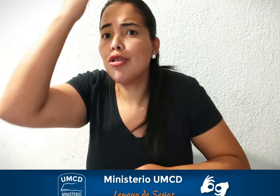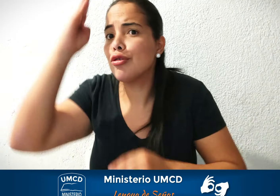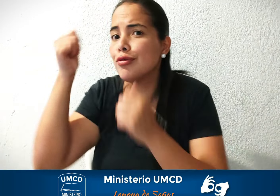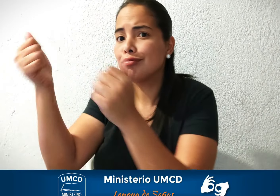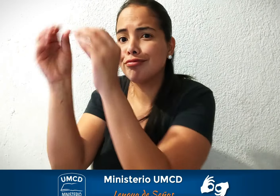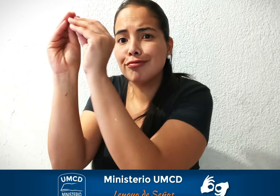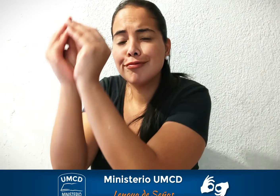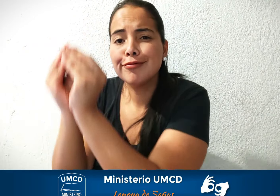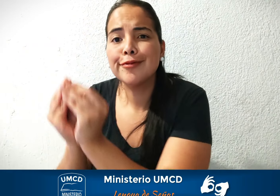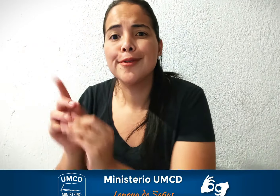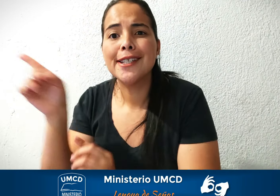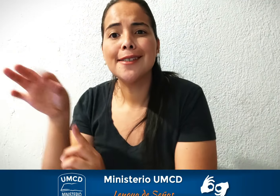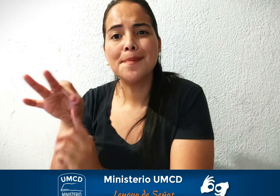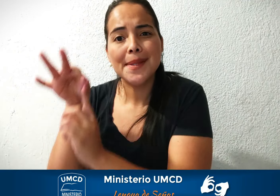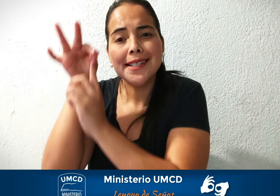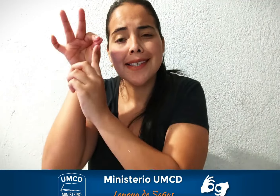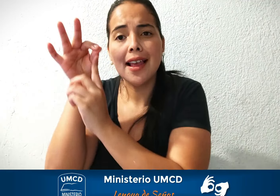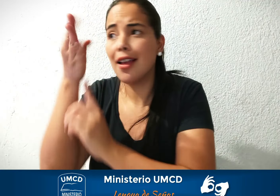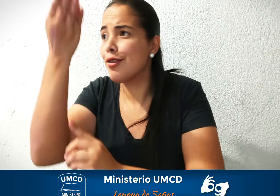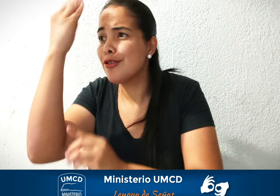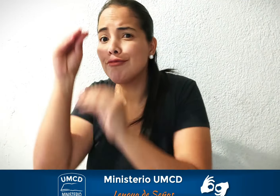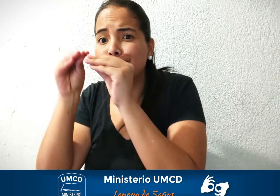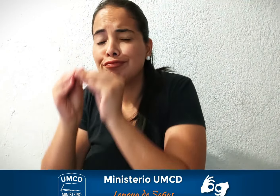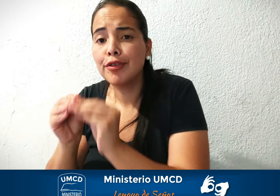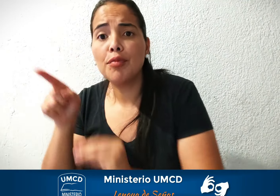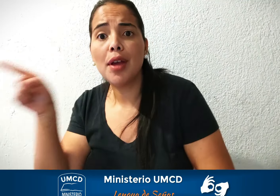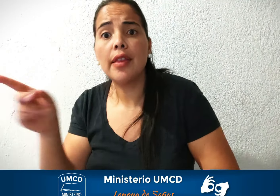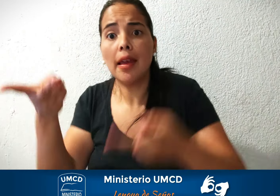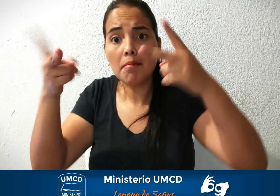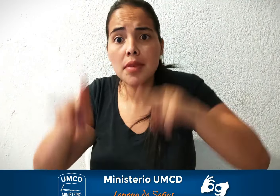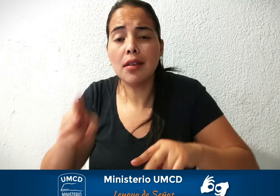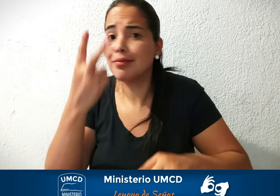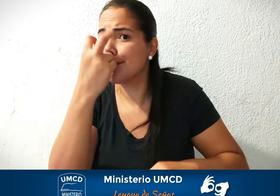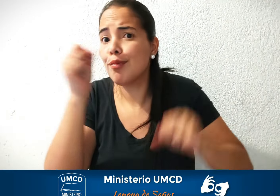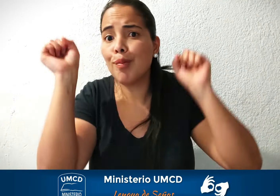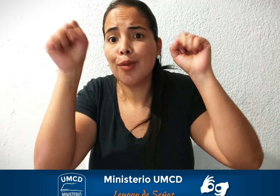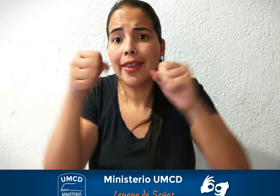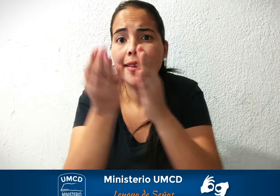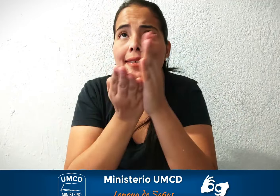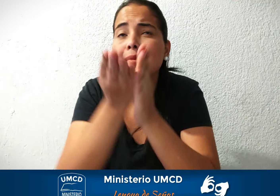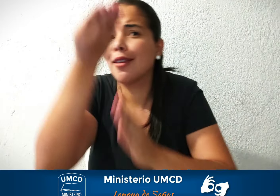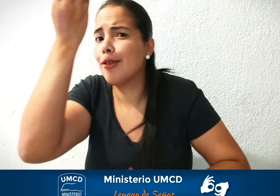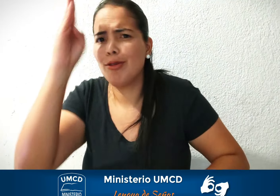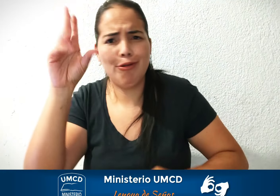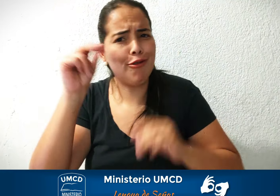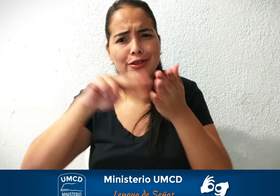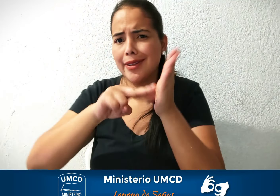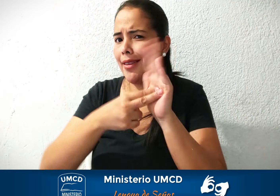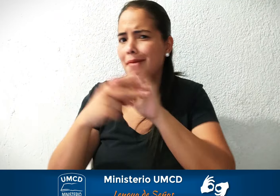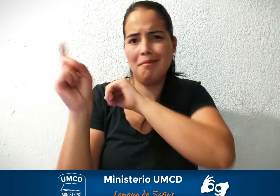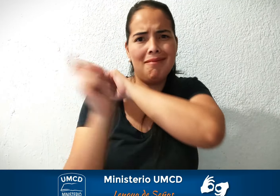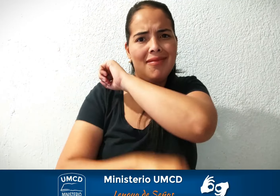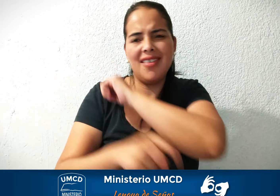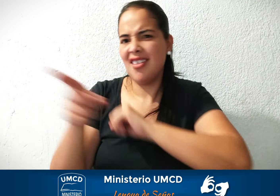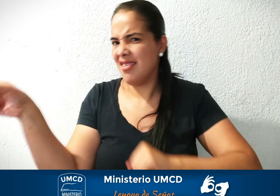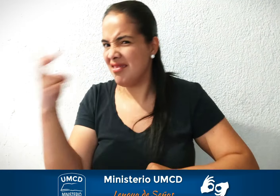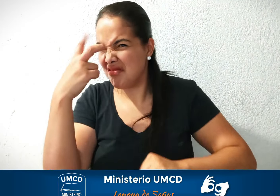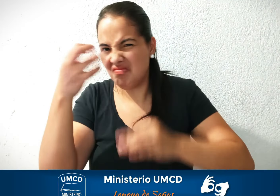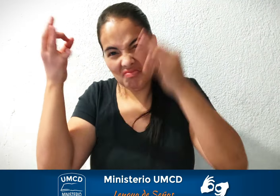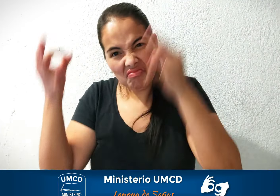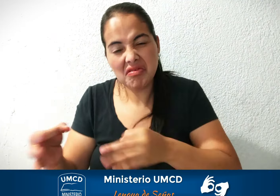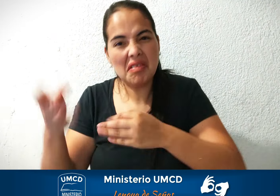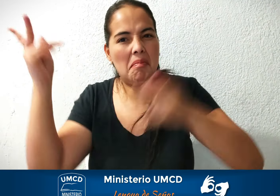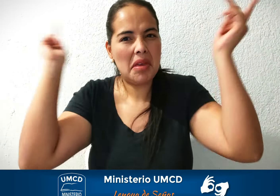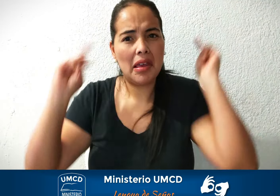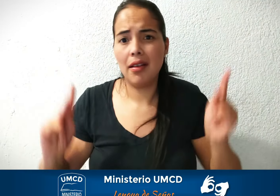obras de Dios se manifestaran en él. Y eso es muy interesante porque la verdad es que en